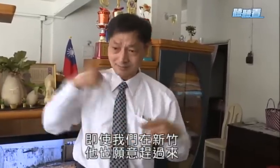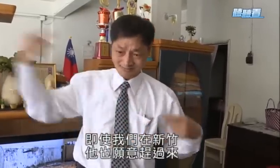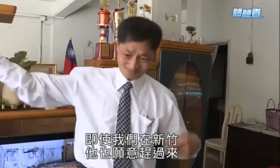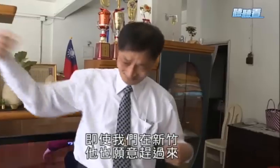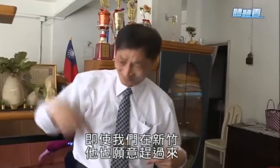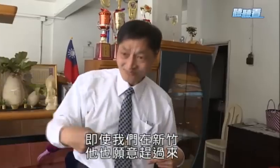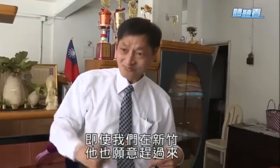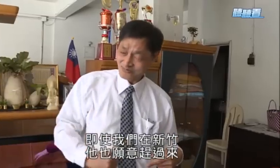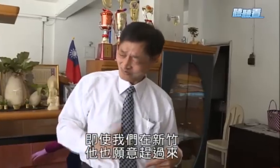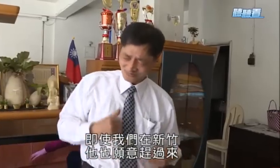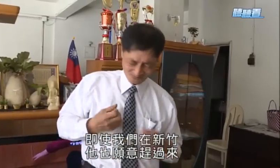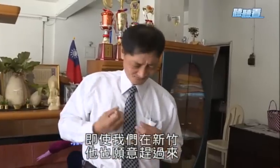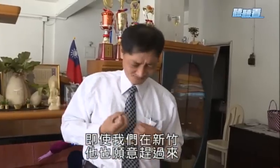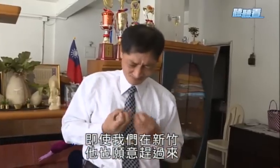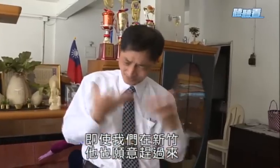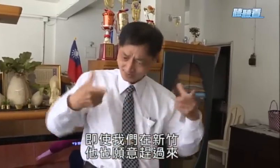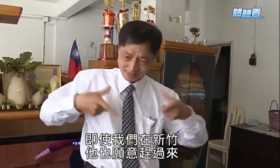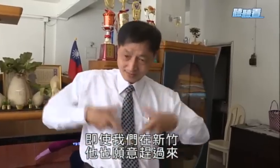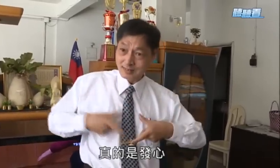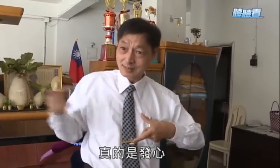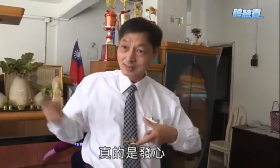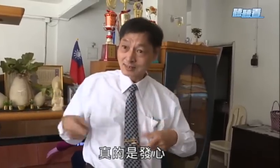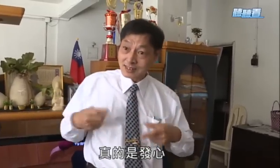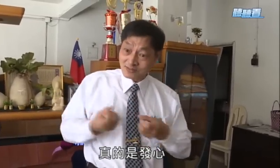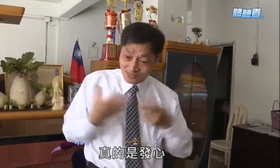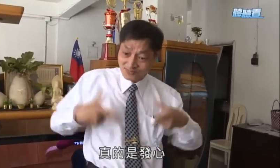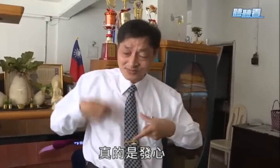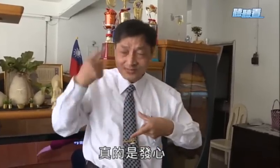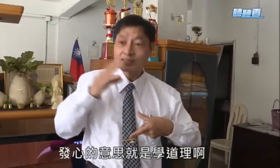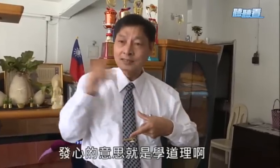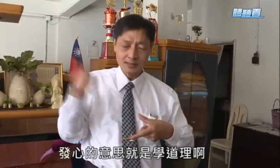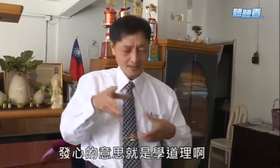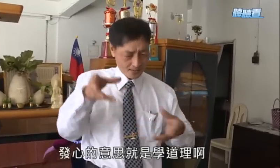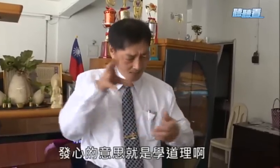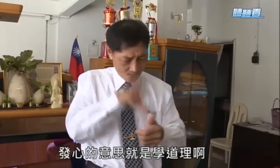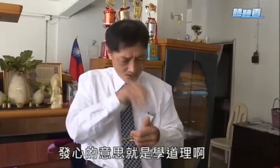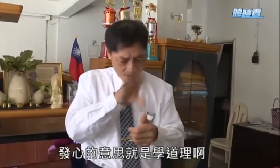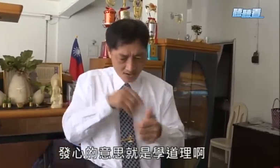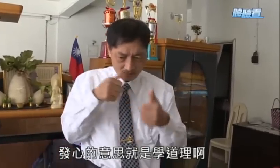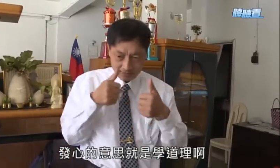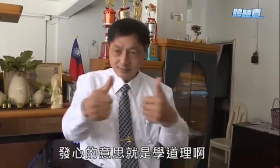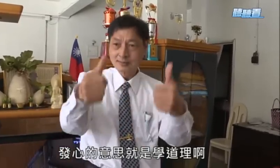新竹啊，他也愿意赶过来啊，真的是发心呐、啊！发心的意思啊，就是学道理啊。